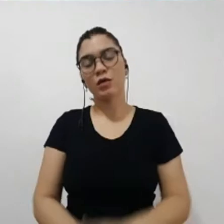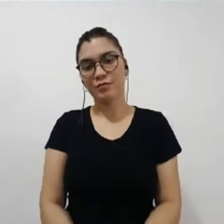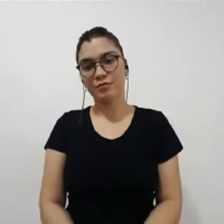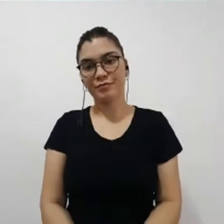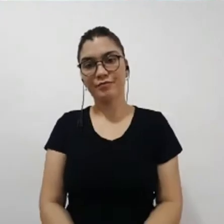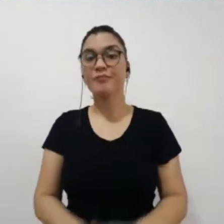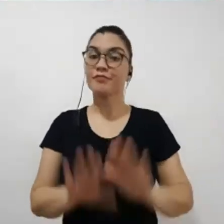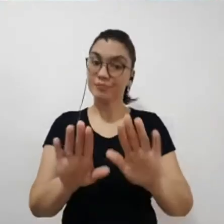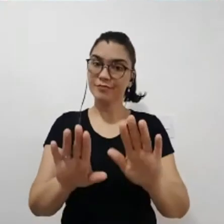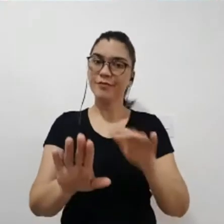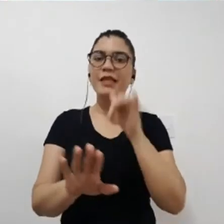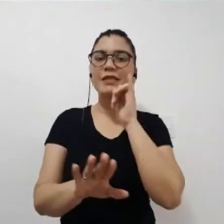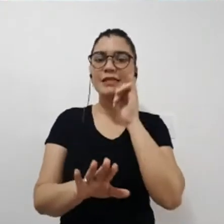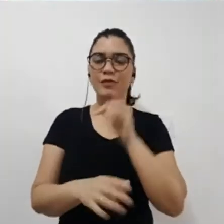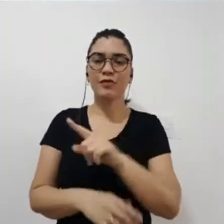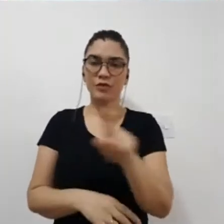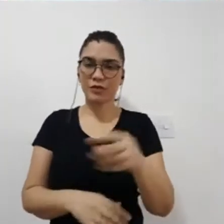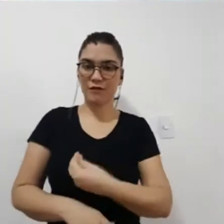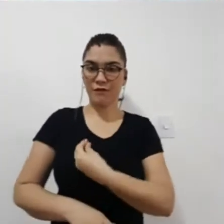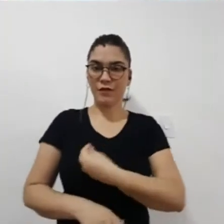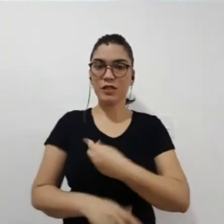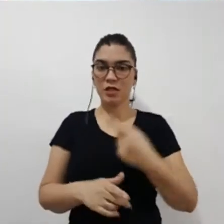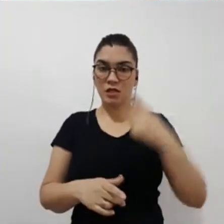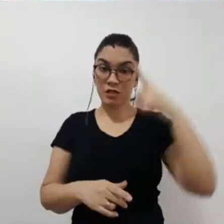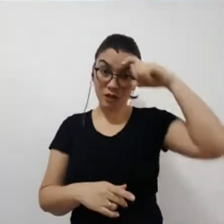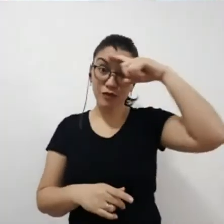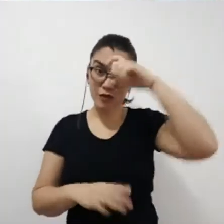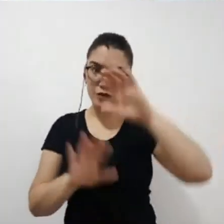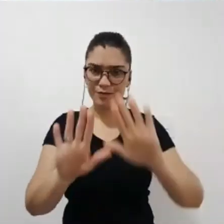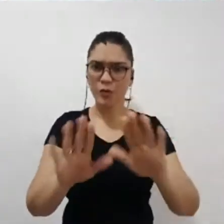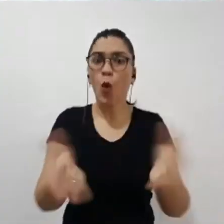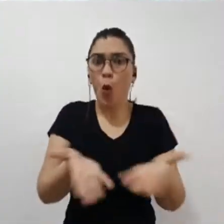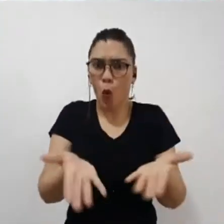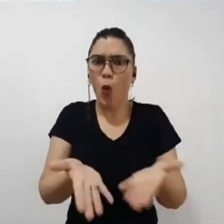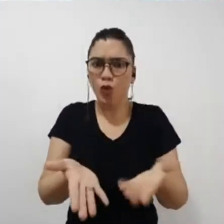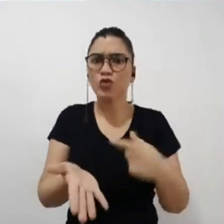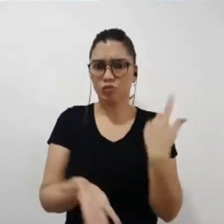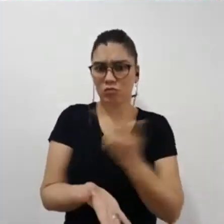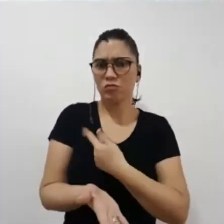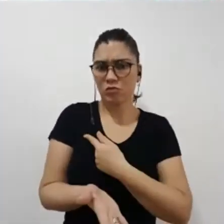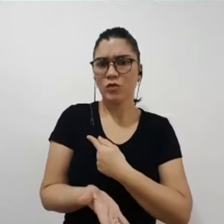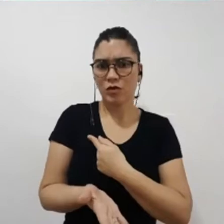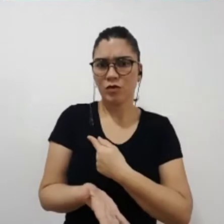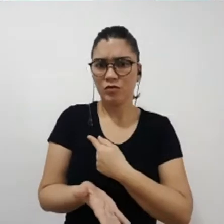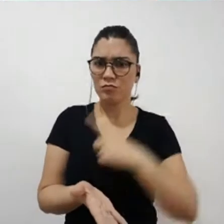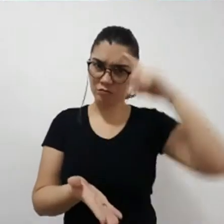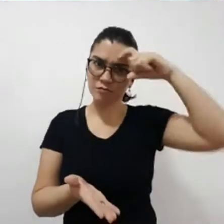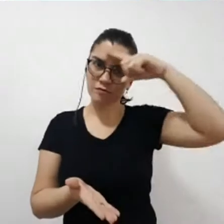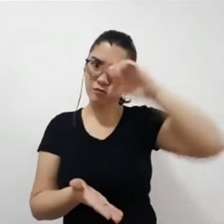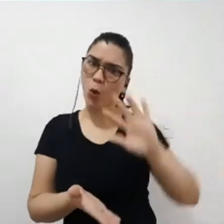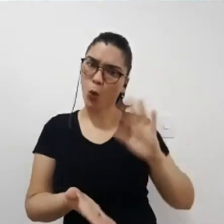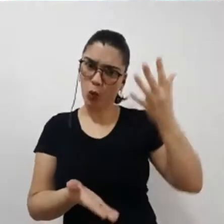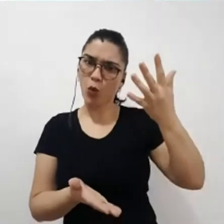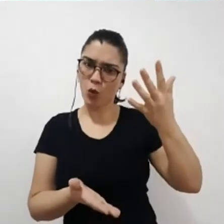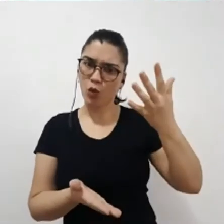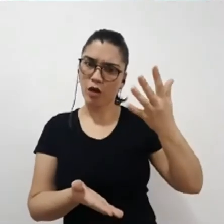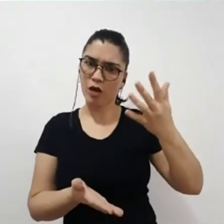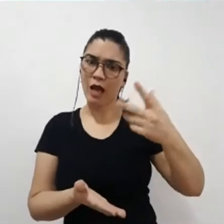difícil. Nós estamos passando por situações difíceis. Por essa tribulação da pandemia, isolamento